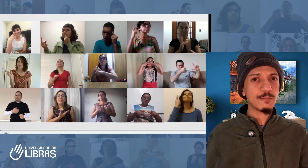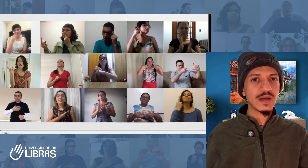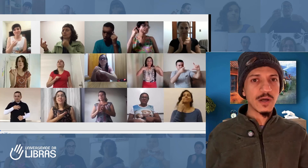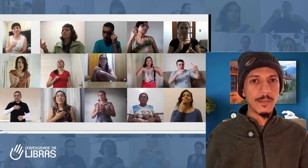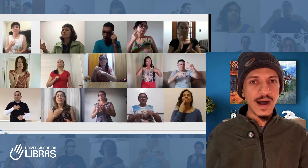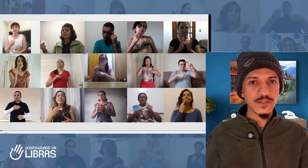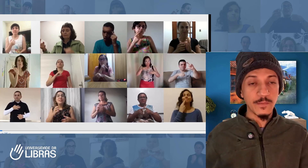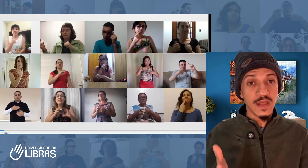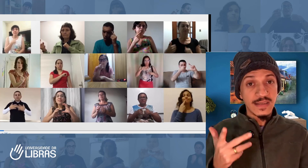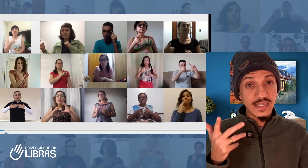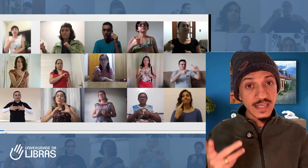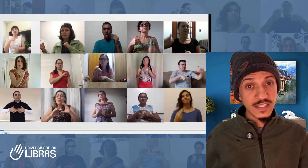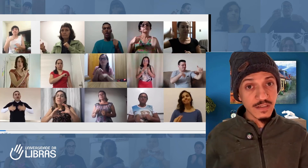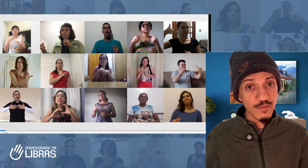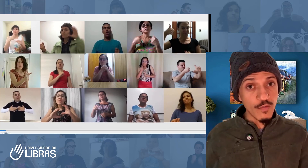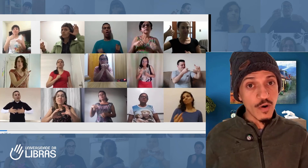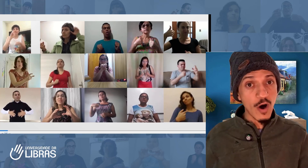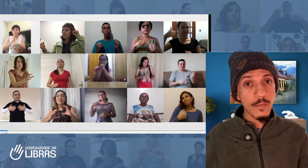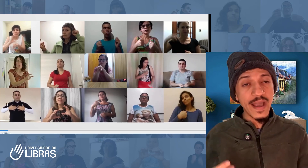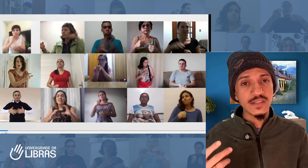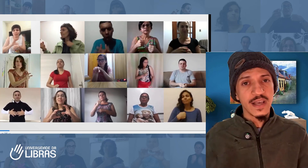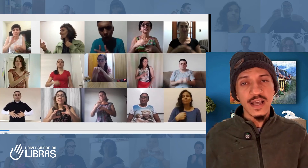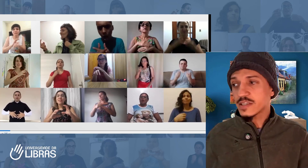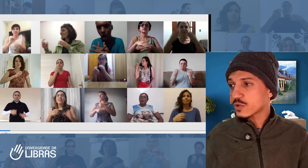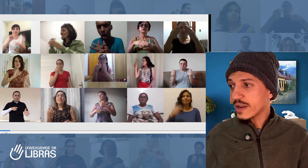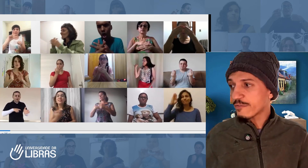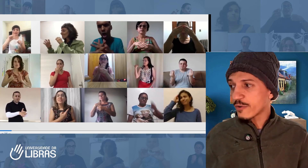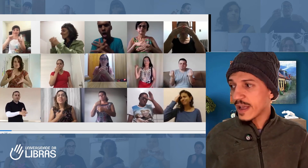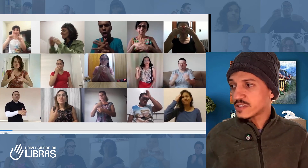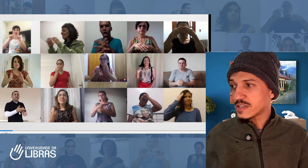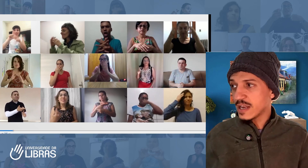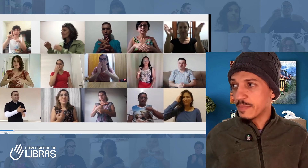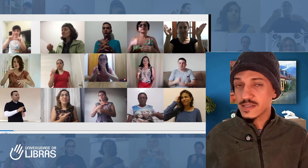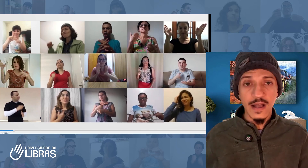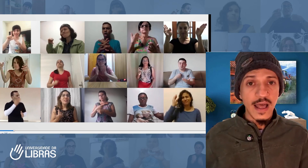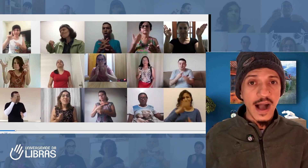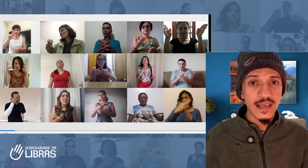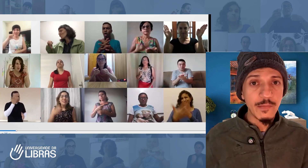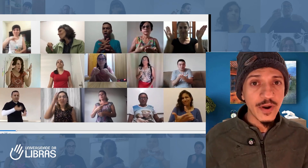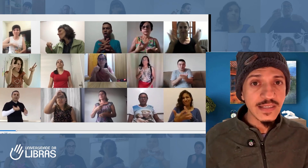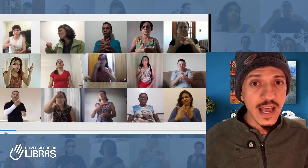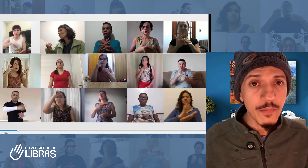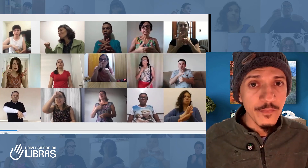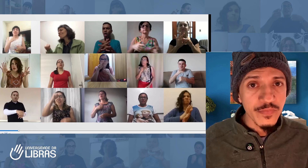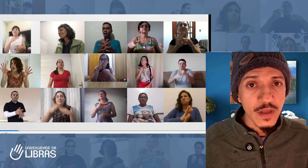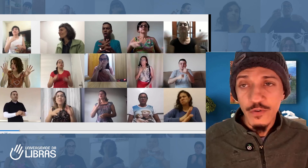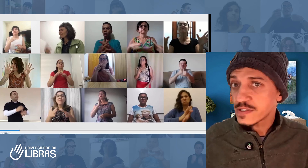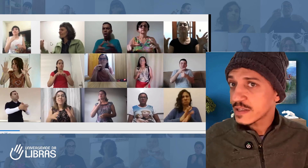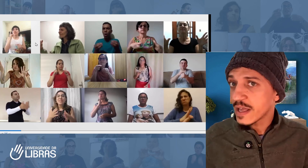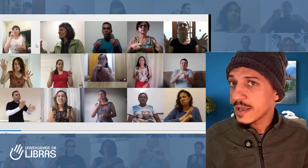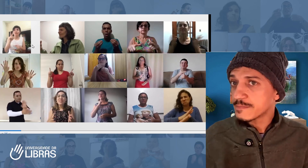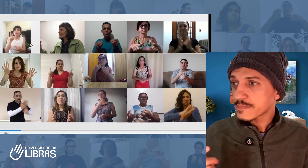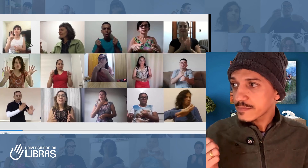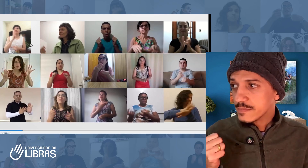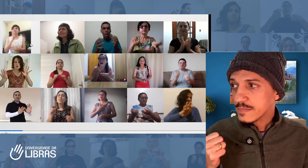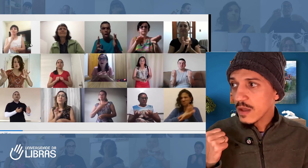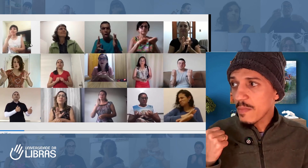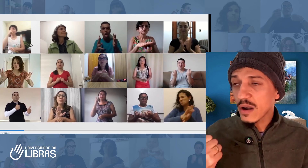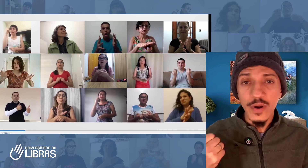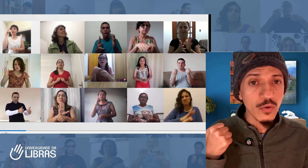a passo, se desenvolvam realmente e se tornem fluentes em Libras? Aqui, por exemplo, você tem uma aluna do Rio